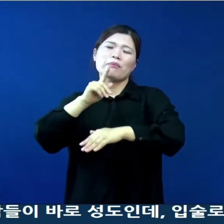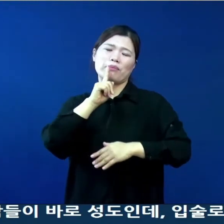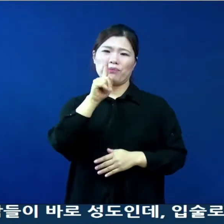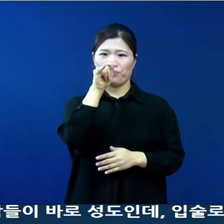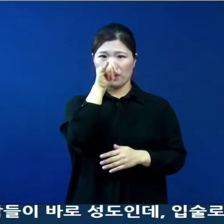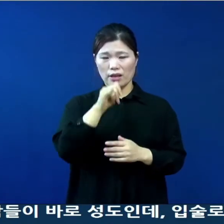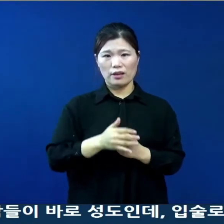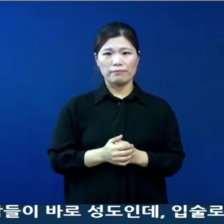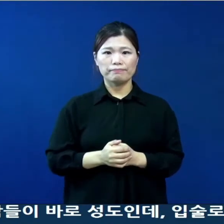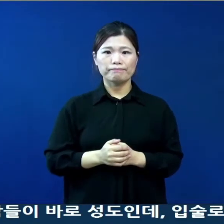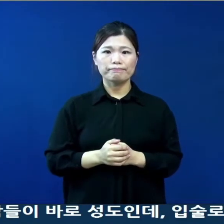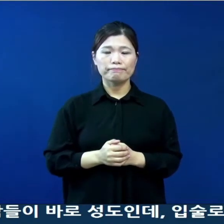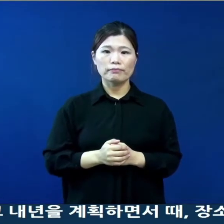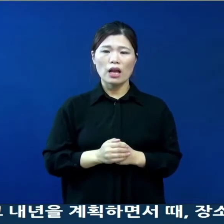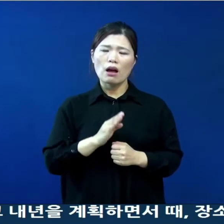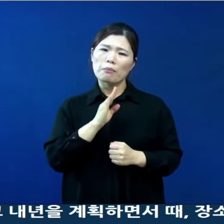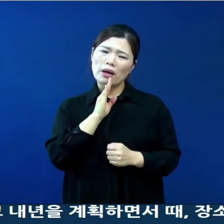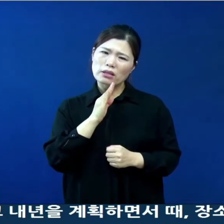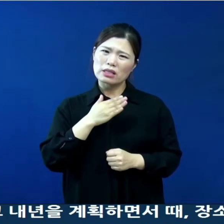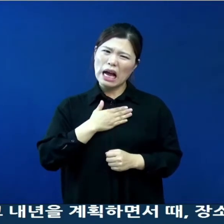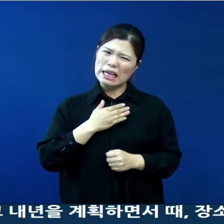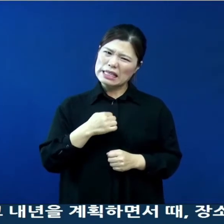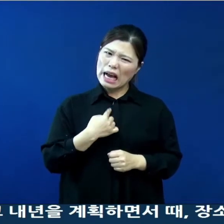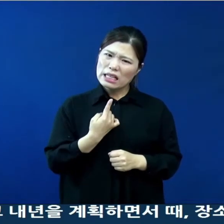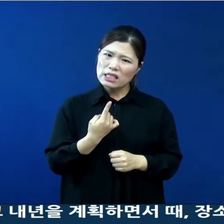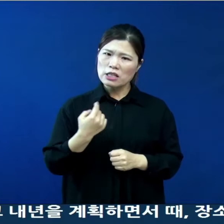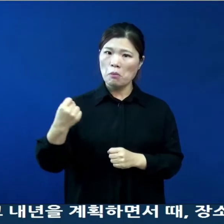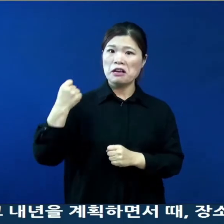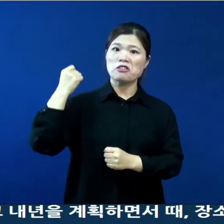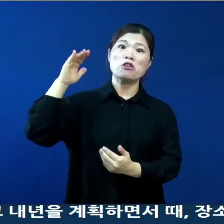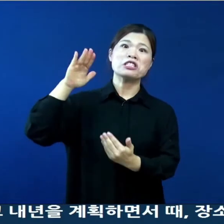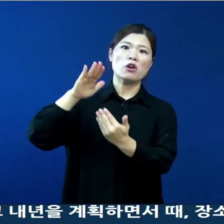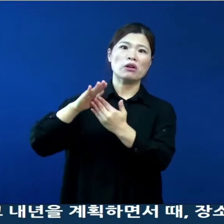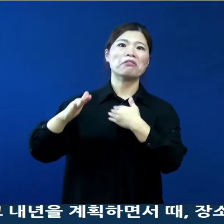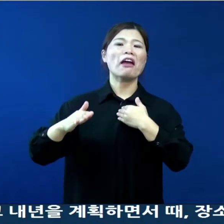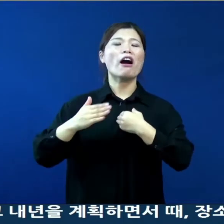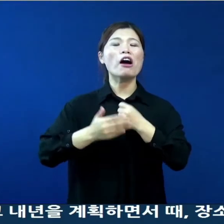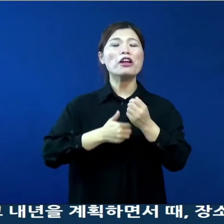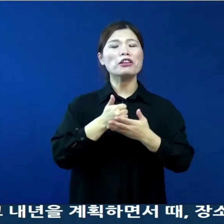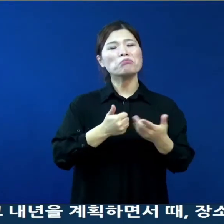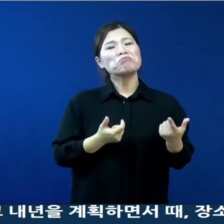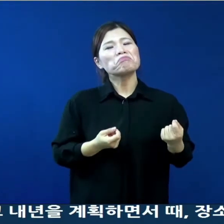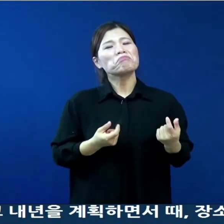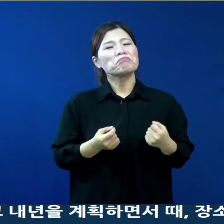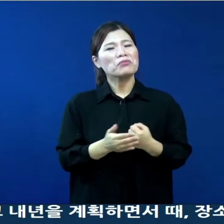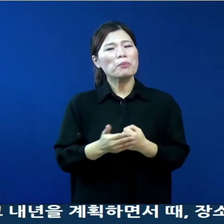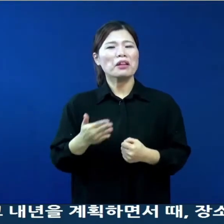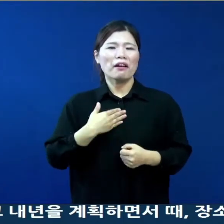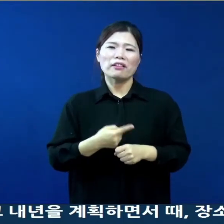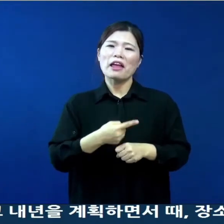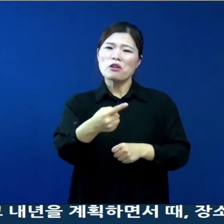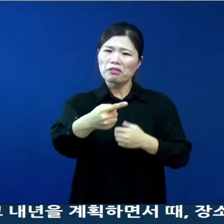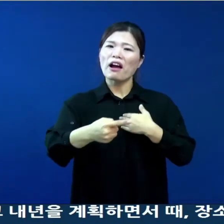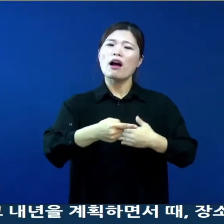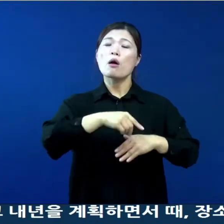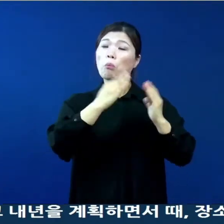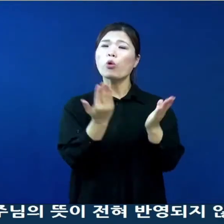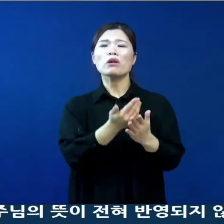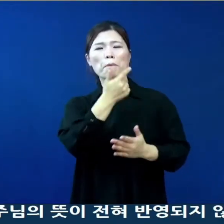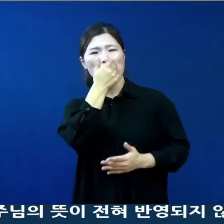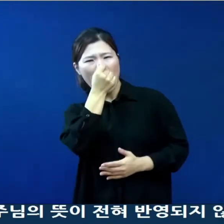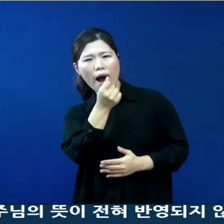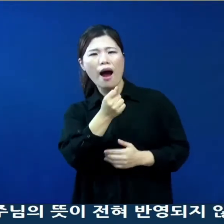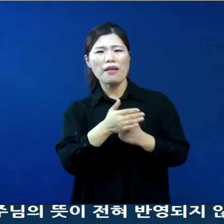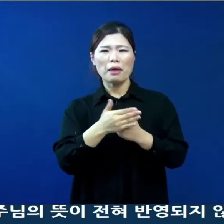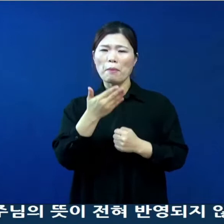것입니다. 마치 자기 자신이 전지전능한 하나님이라도 되어서 내년 한 해를 자기가 모든 것을 알고 모든